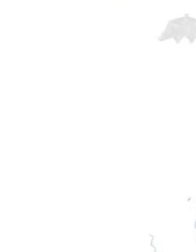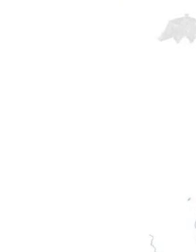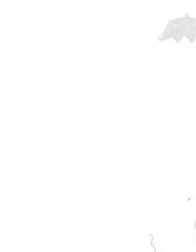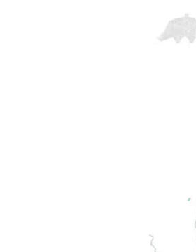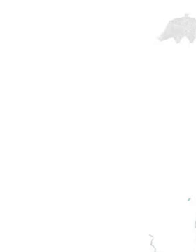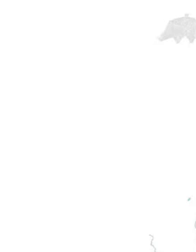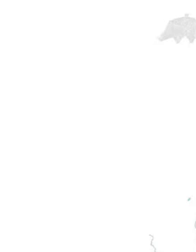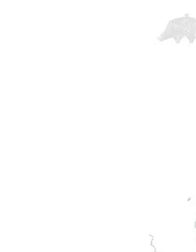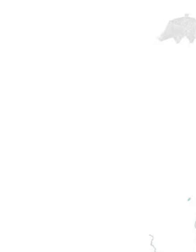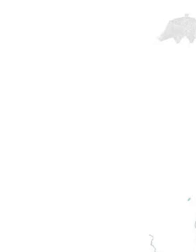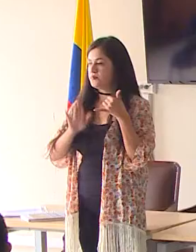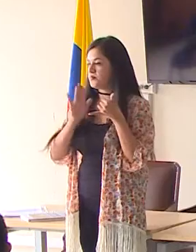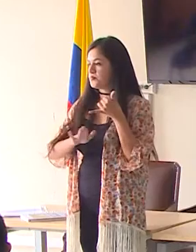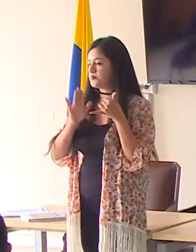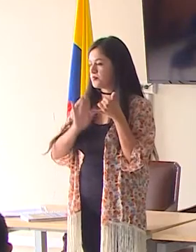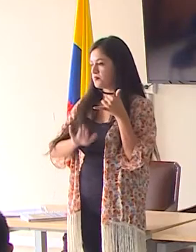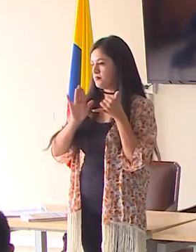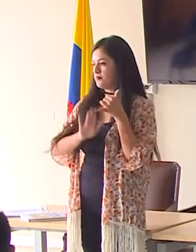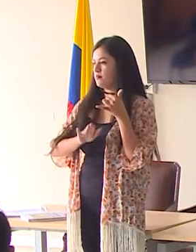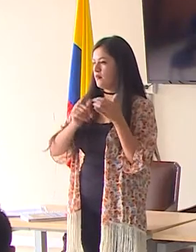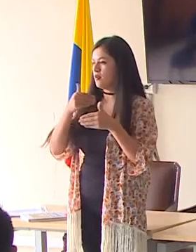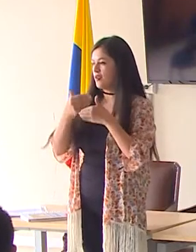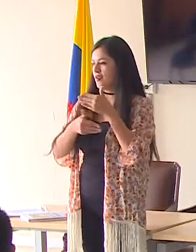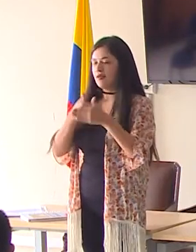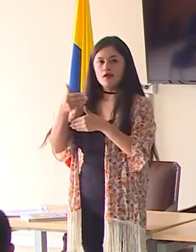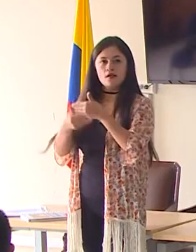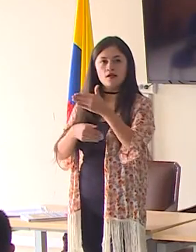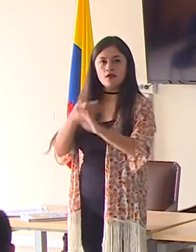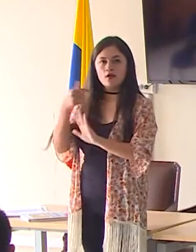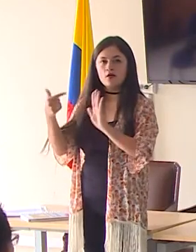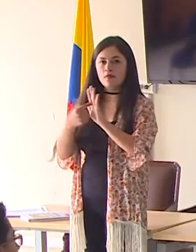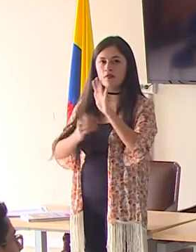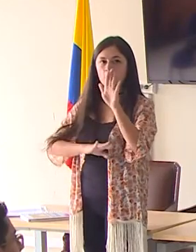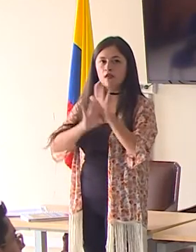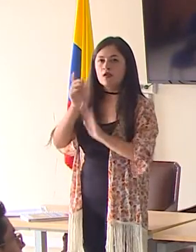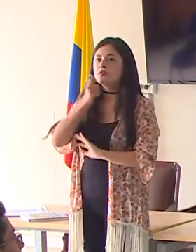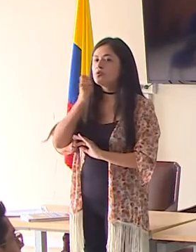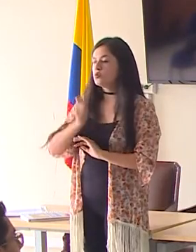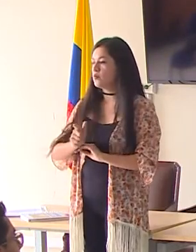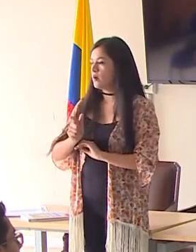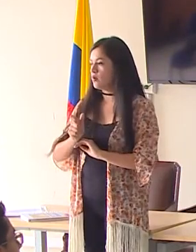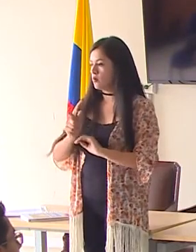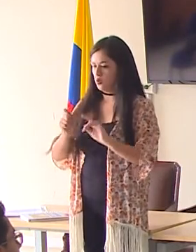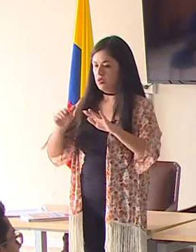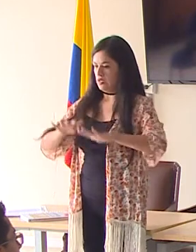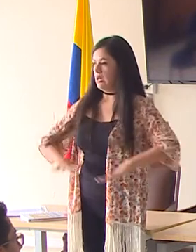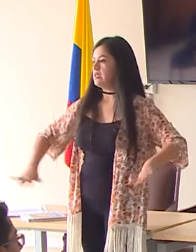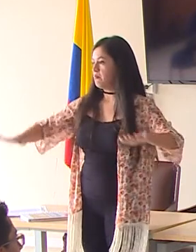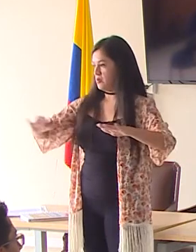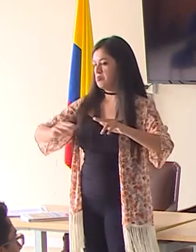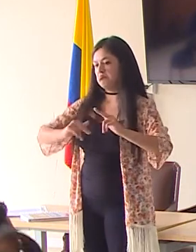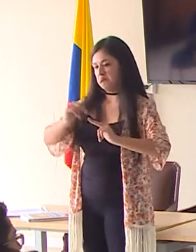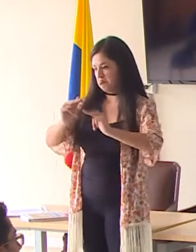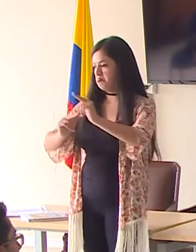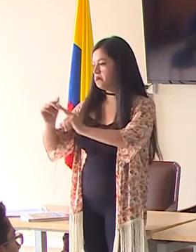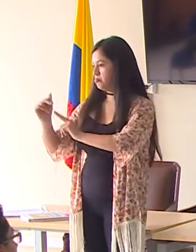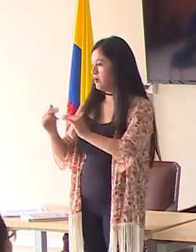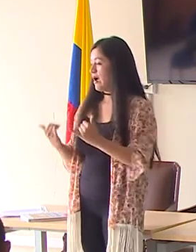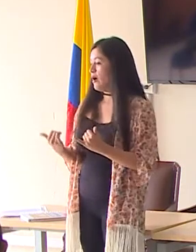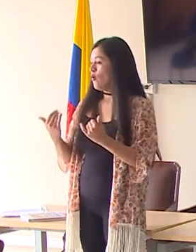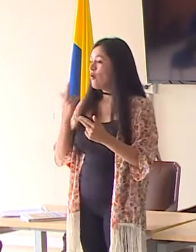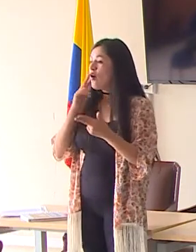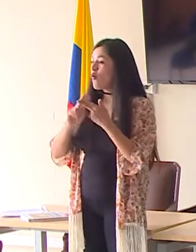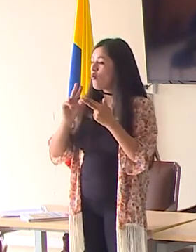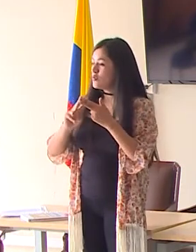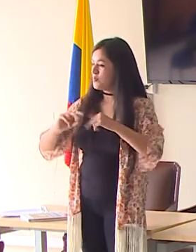y finalmente todo este desarrollo urbano para digamos se completa prácticamente bogotá como la conocemos hoy día